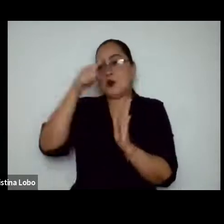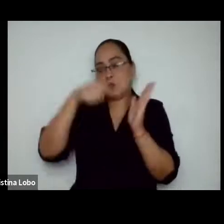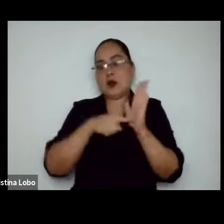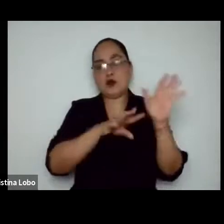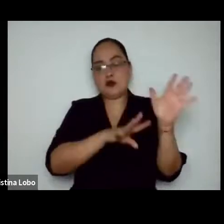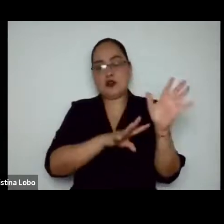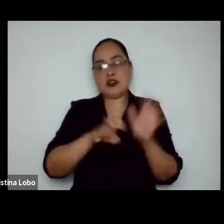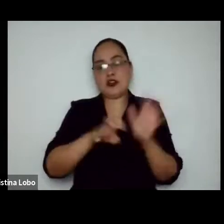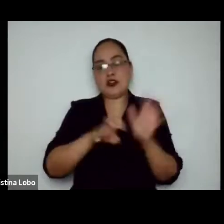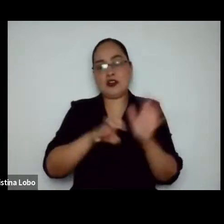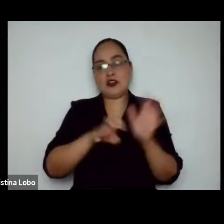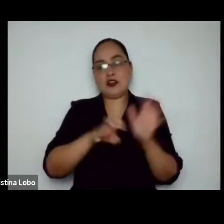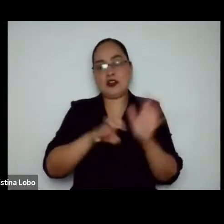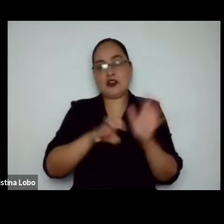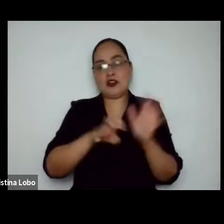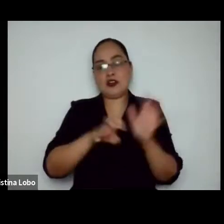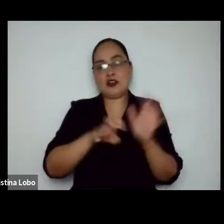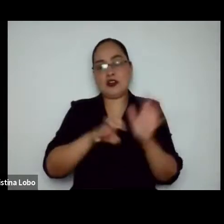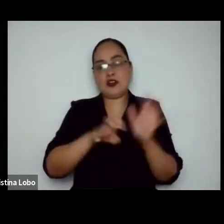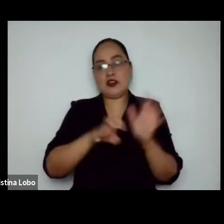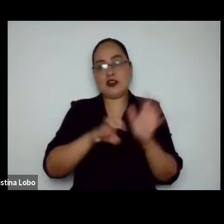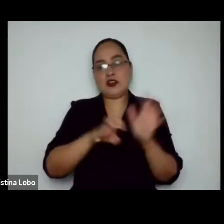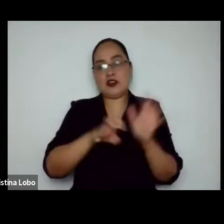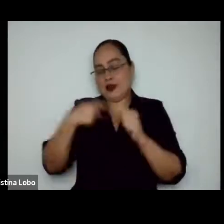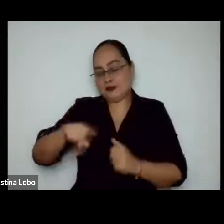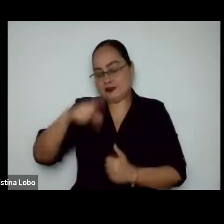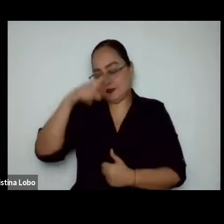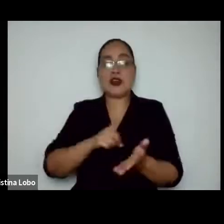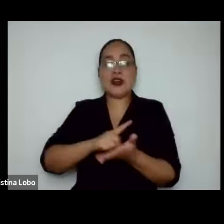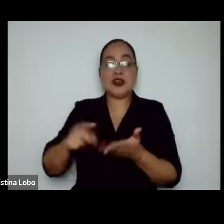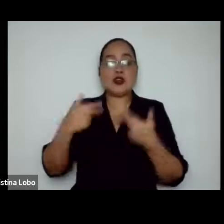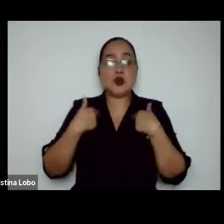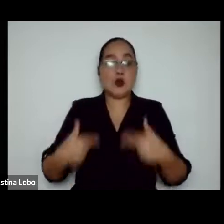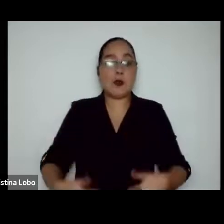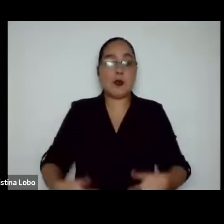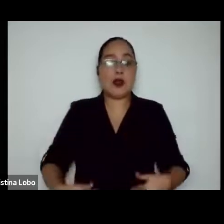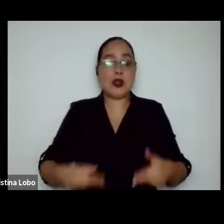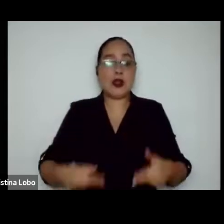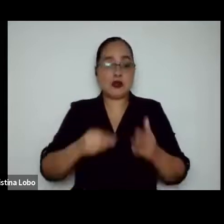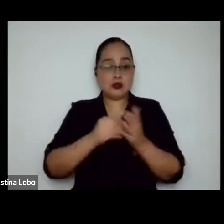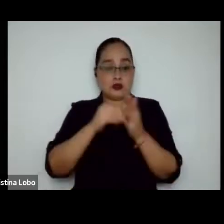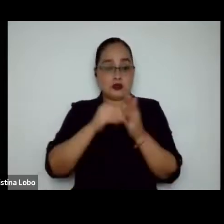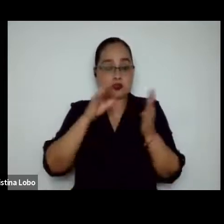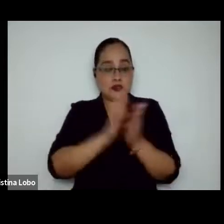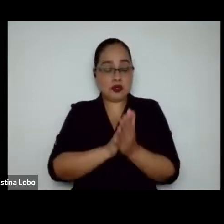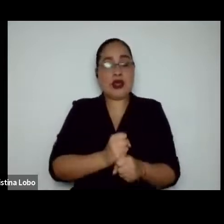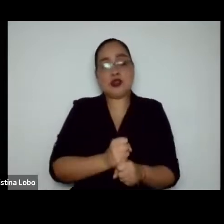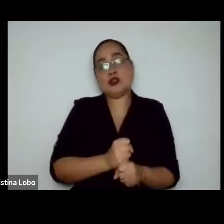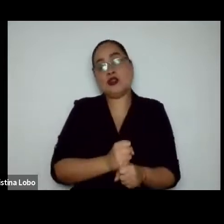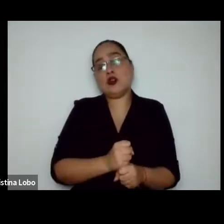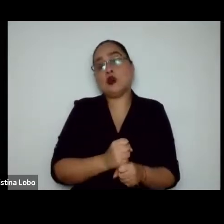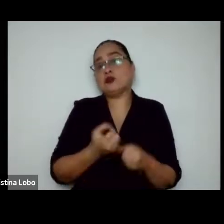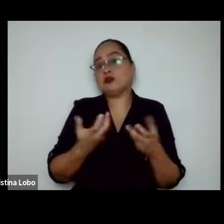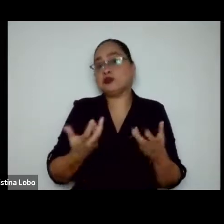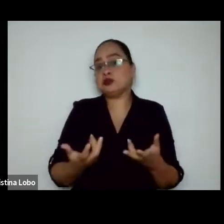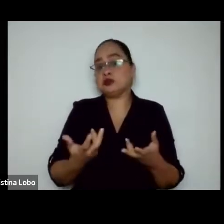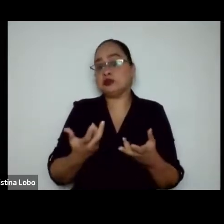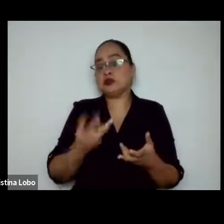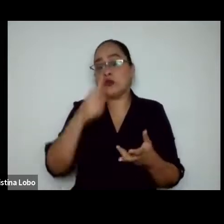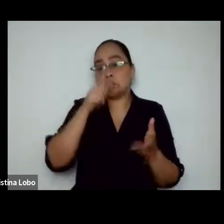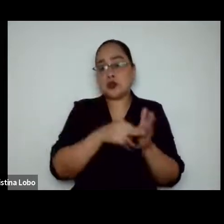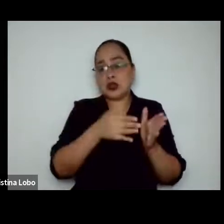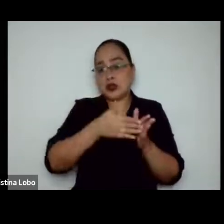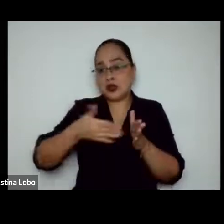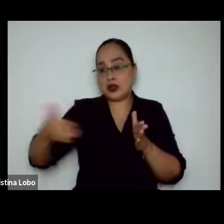después viene, ya en el siglo XX, la concepción de derechos humanos en un sentido riguroso, digamos. Y se refiere a este movimiento